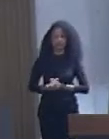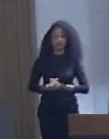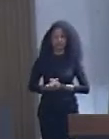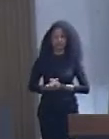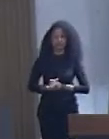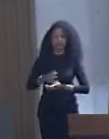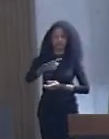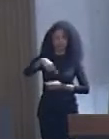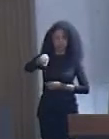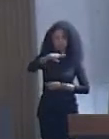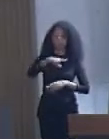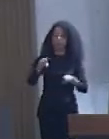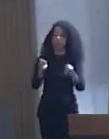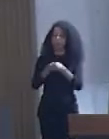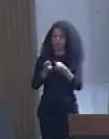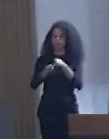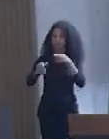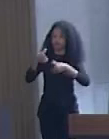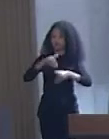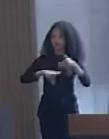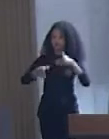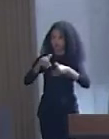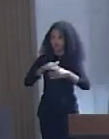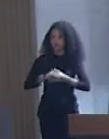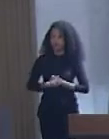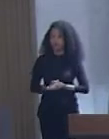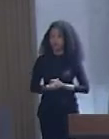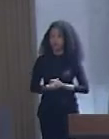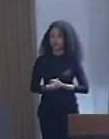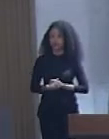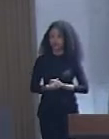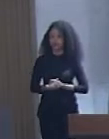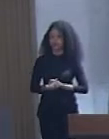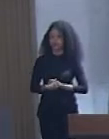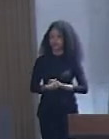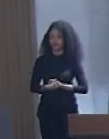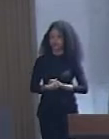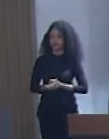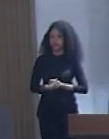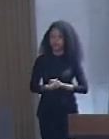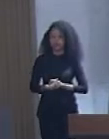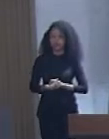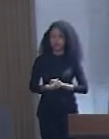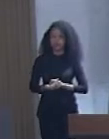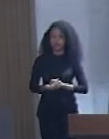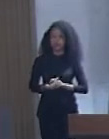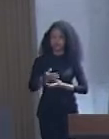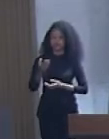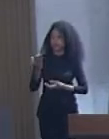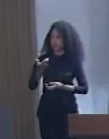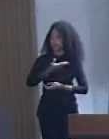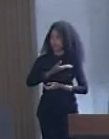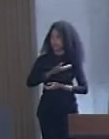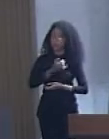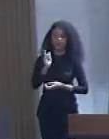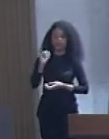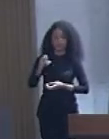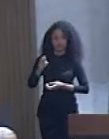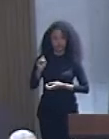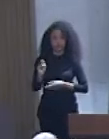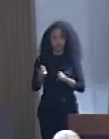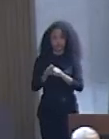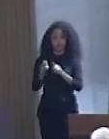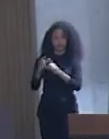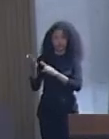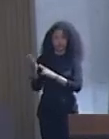por vocês também agora, e pelo que a nossa companheira Inês apresentou,